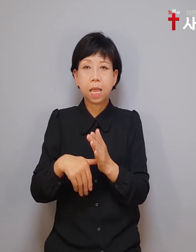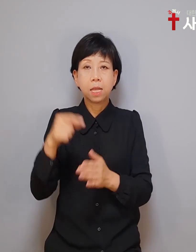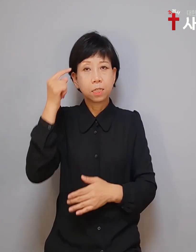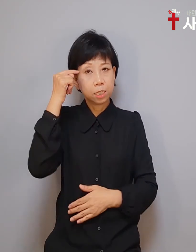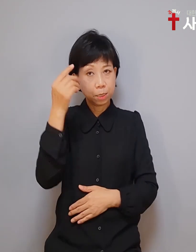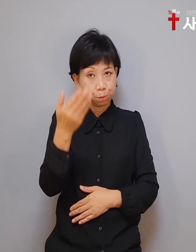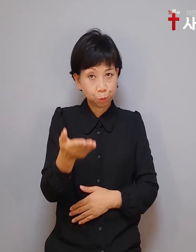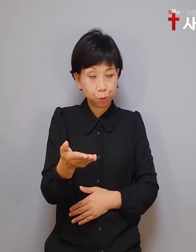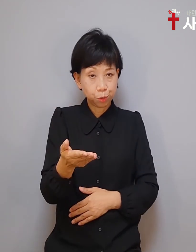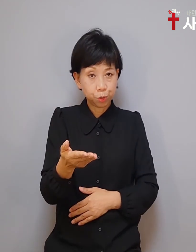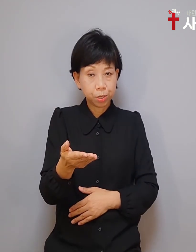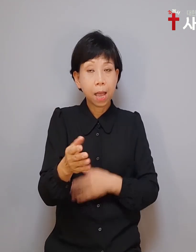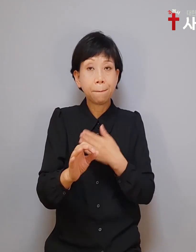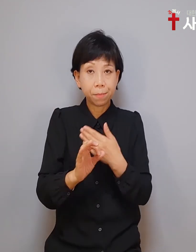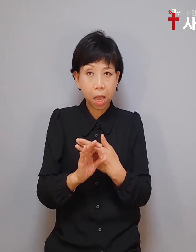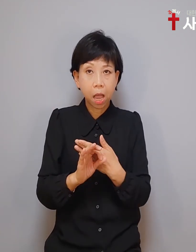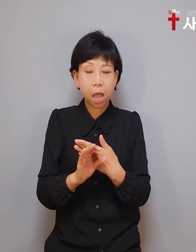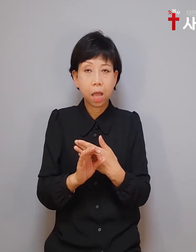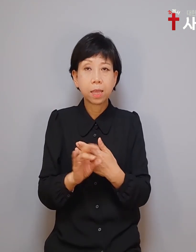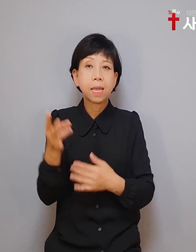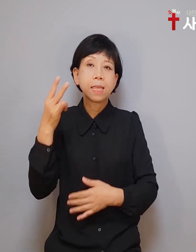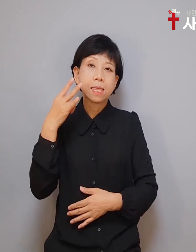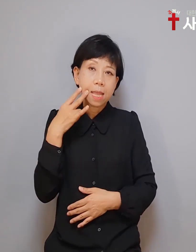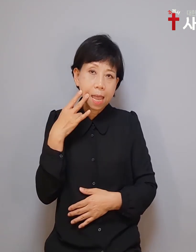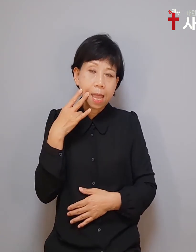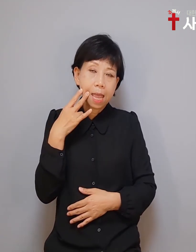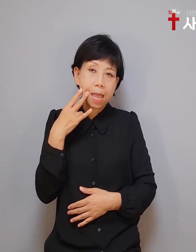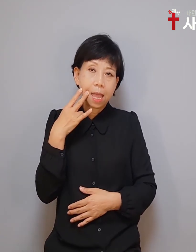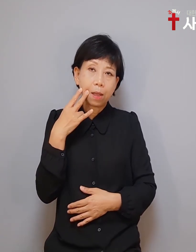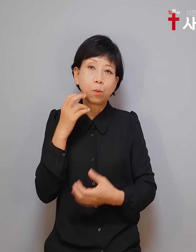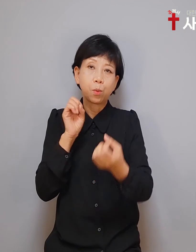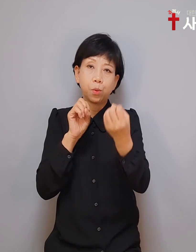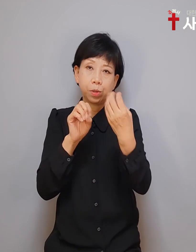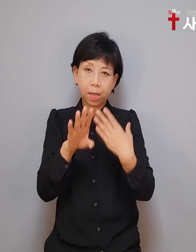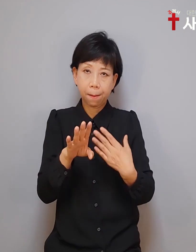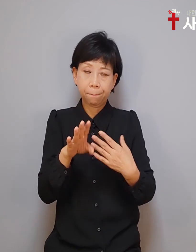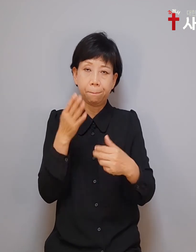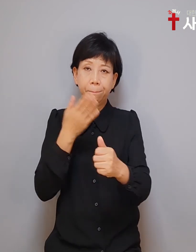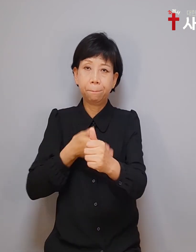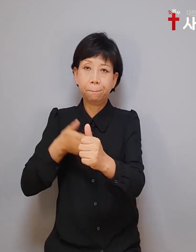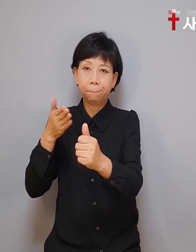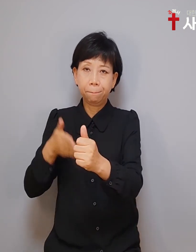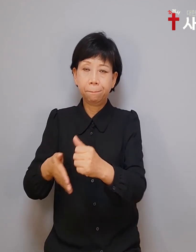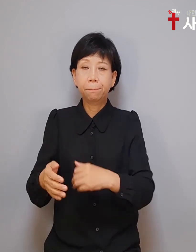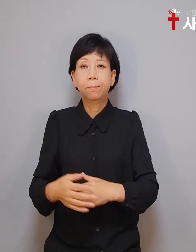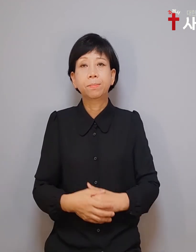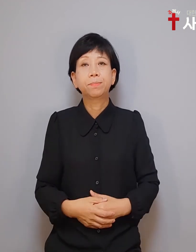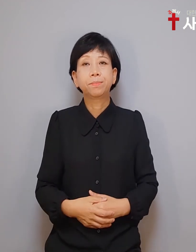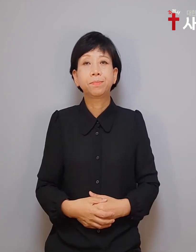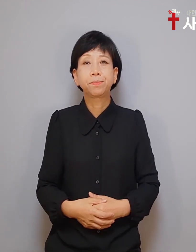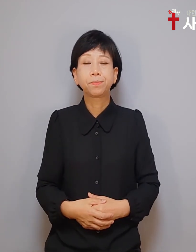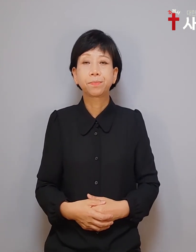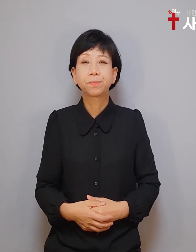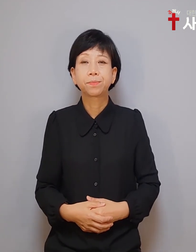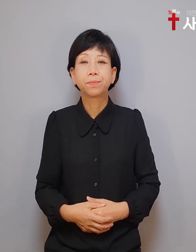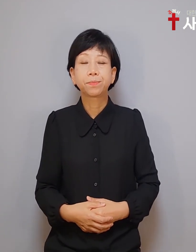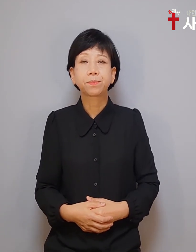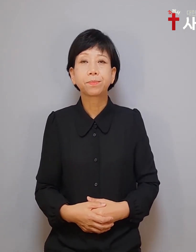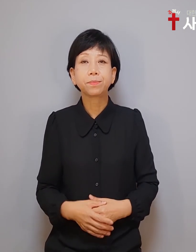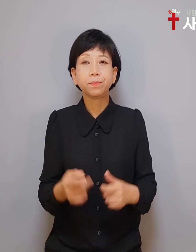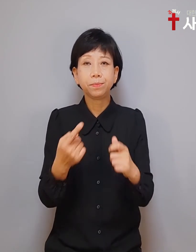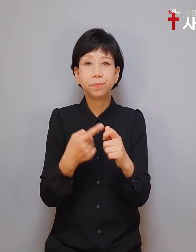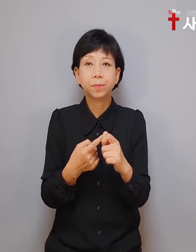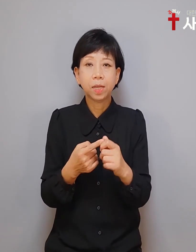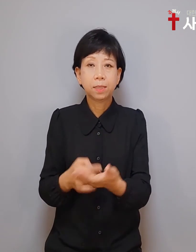제가 이제 여쭤보면 질문을 하면 예라고 또 대답을 크게 해주시면 좋겠습니다. 첫째,